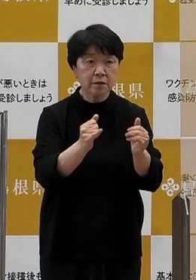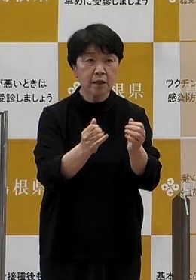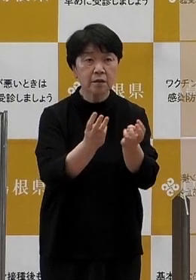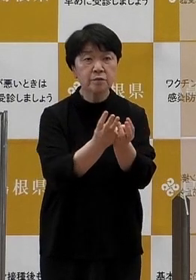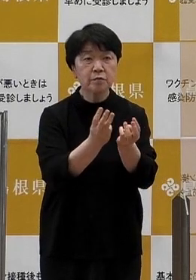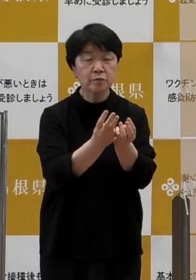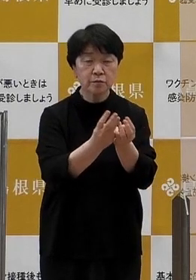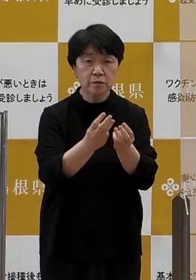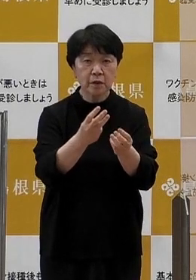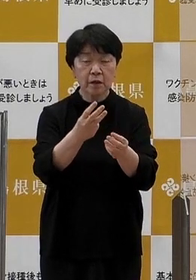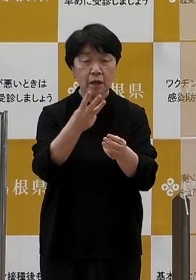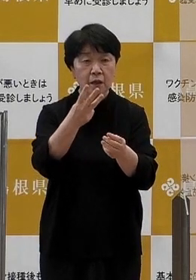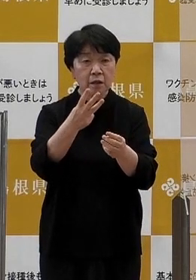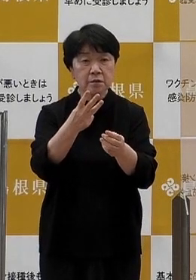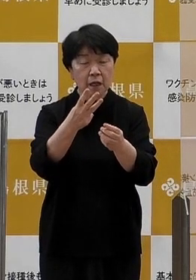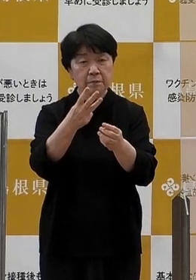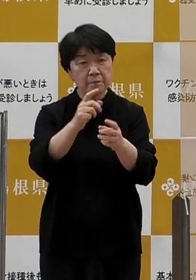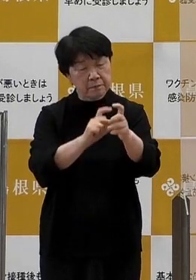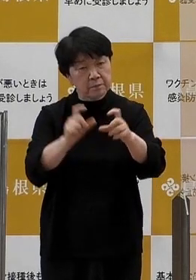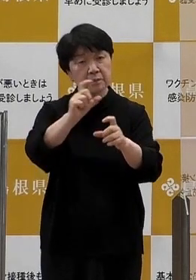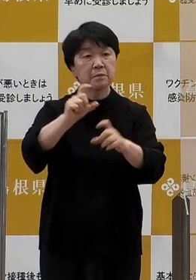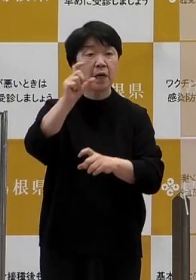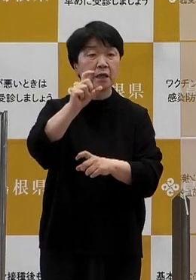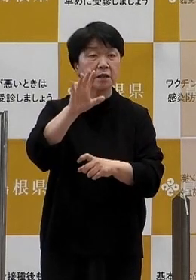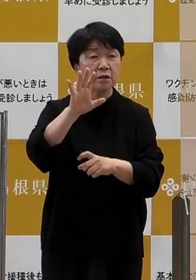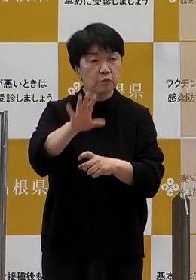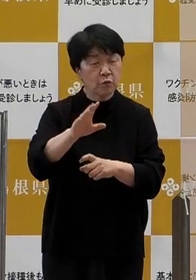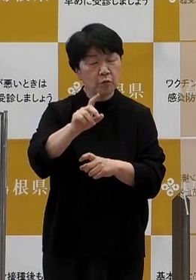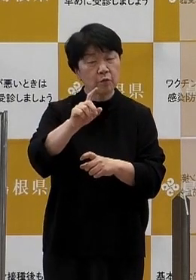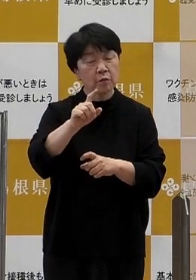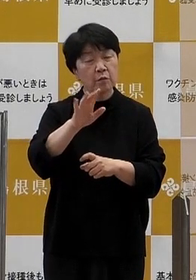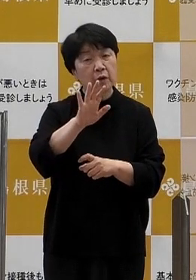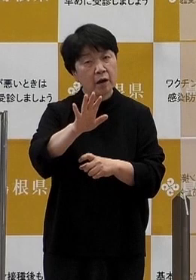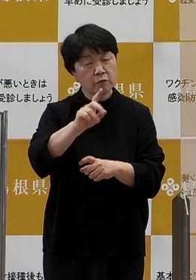3倍を超えているところは14都道府県。